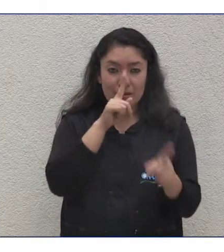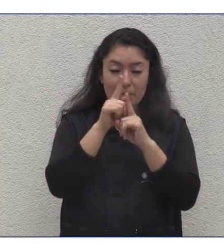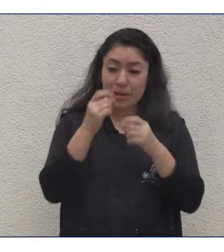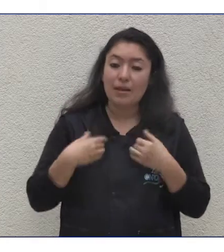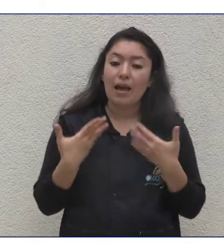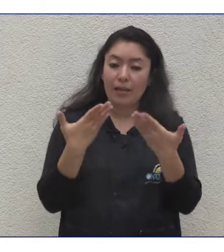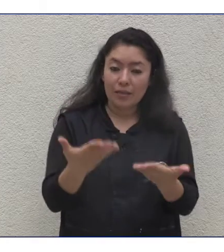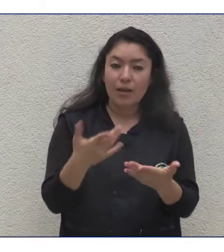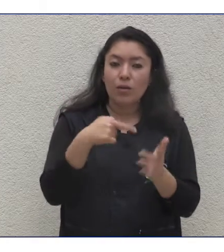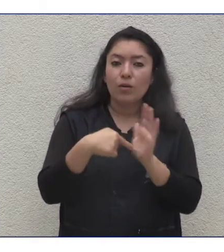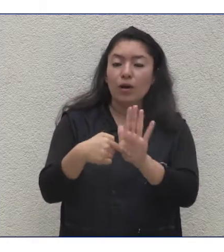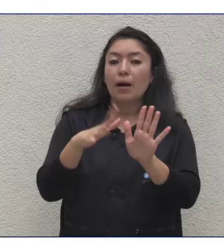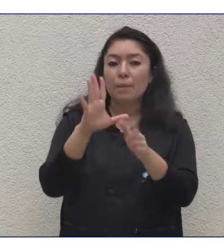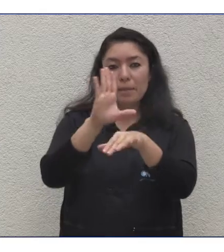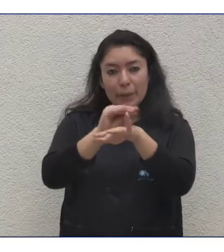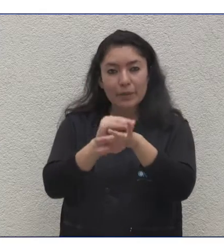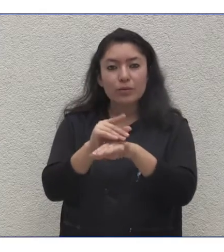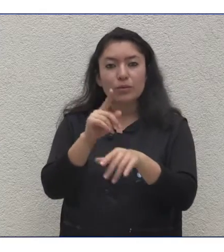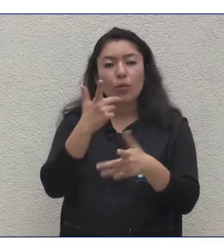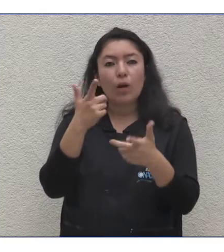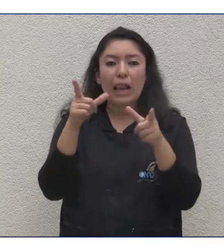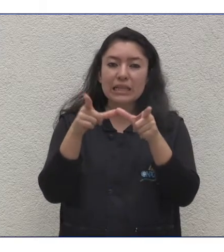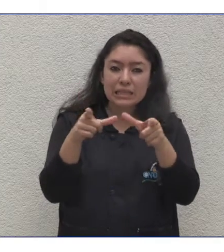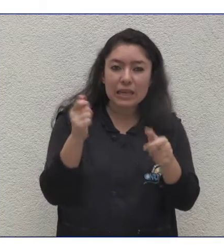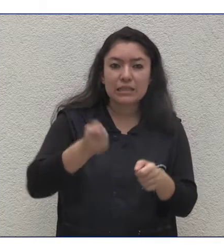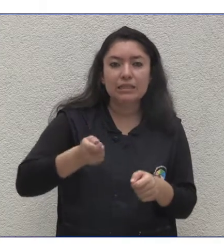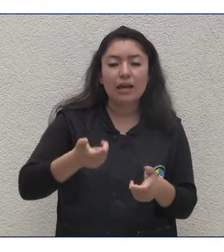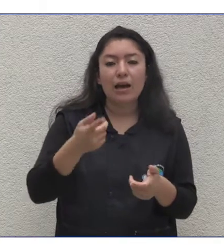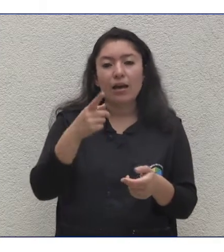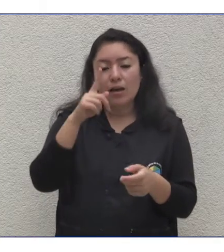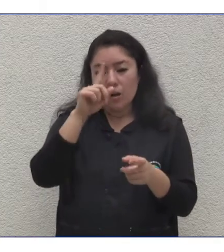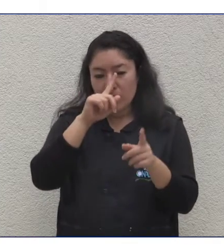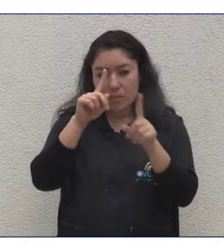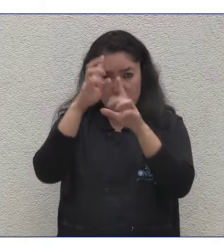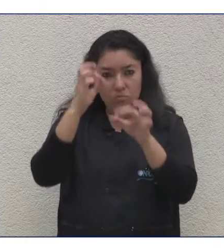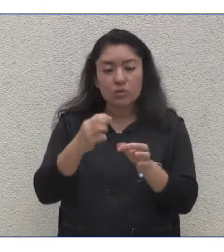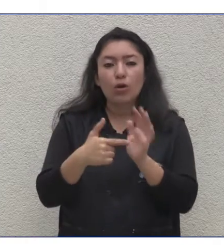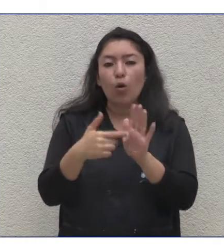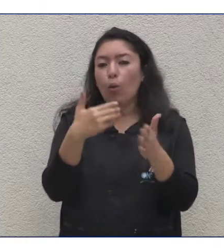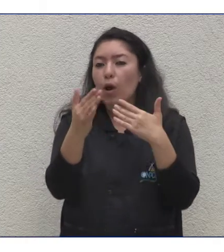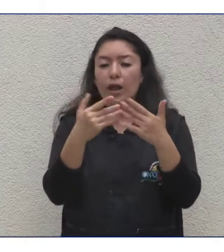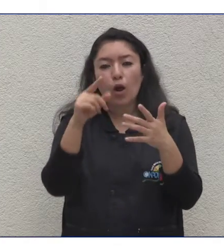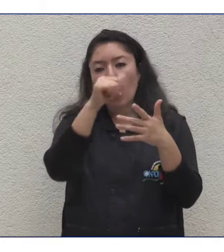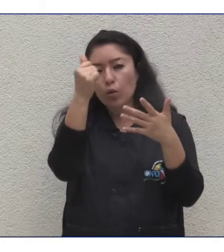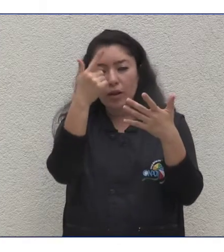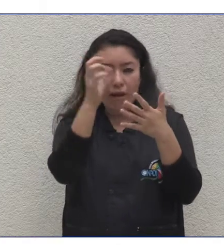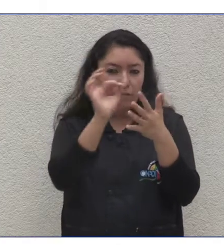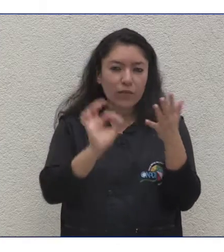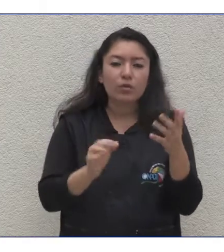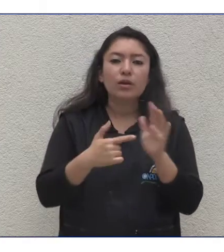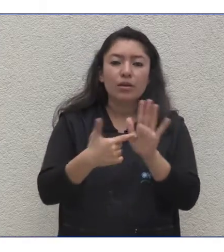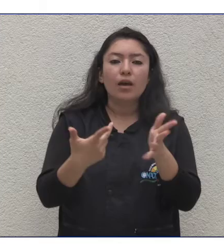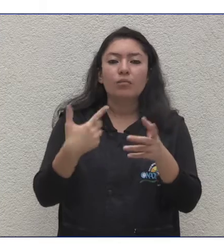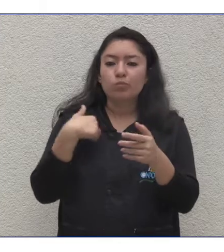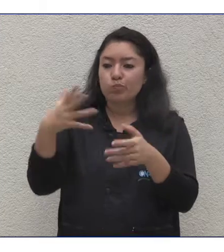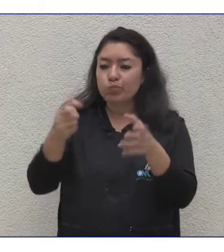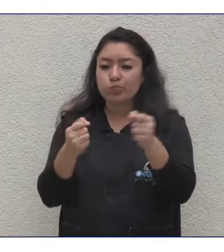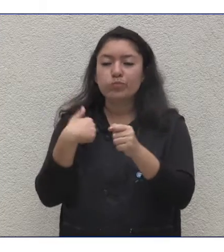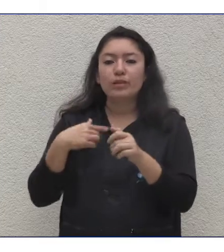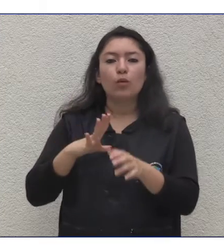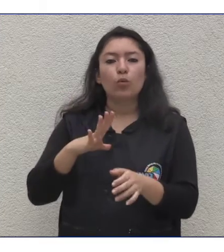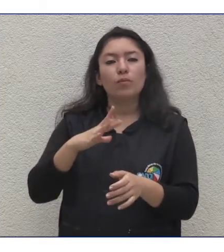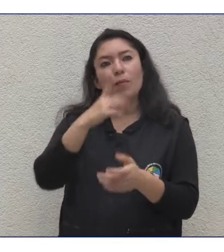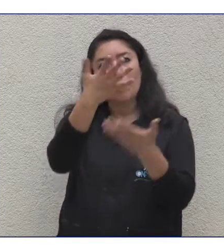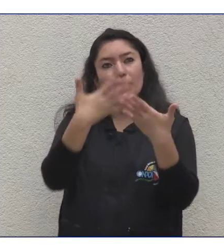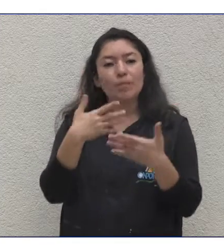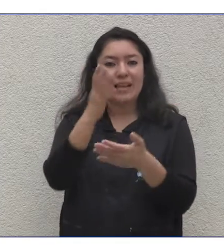a quienes se les haya otorgado mediante permiso, licencia, concesión o cualquier otra forma contractual la explotación de un